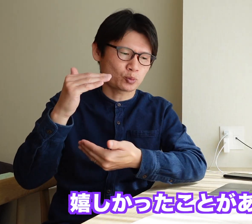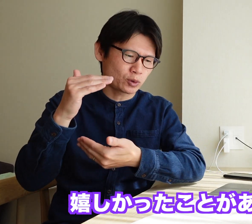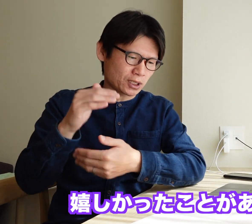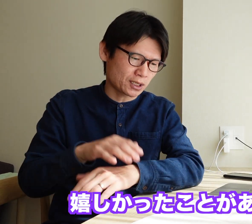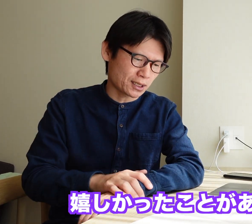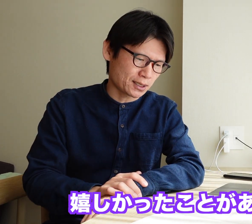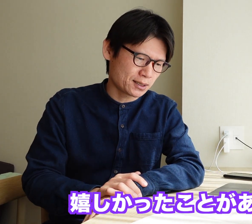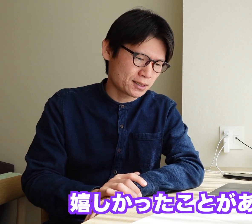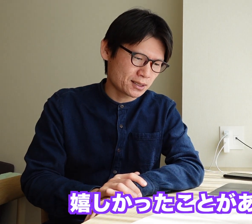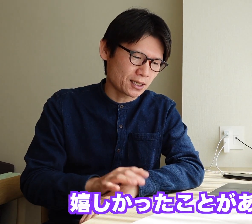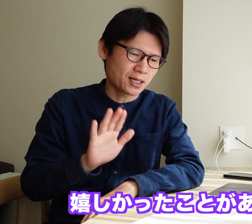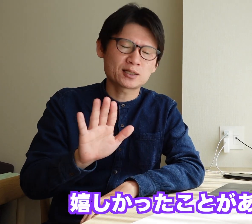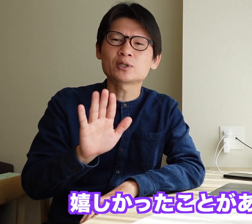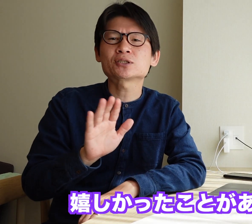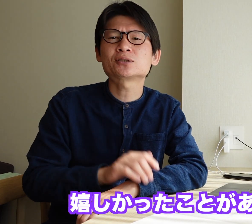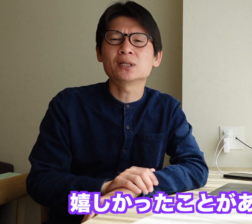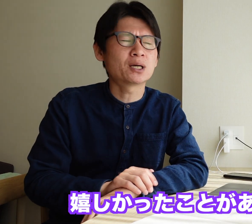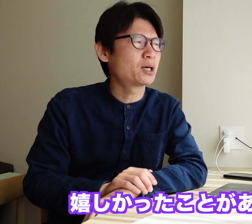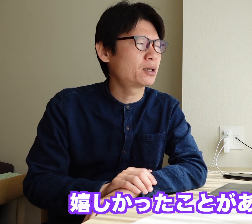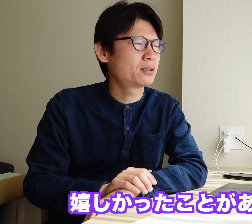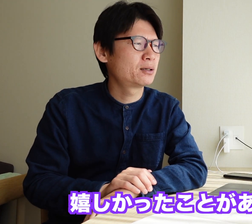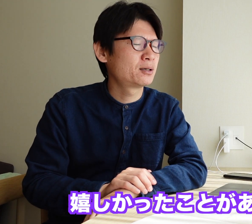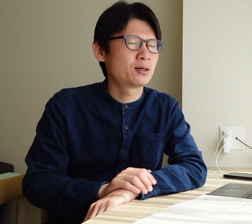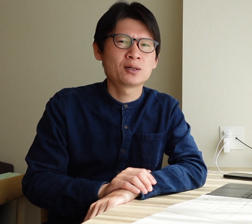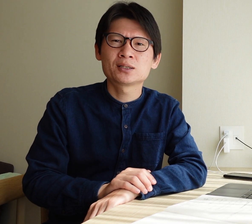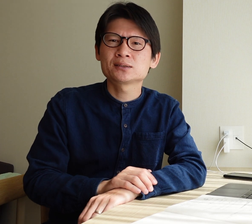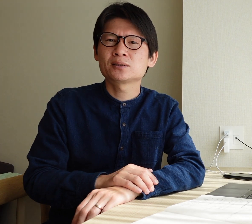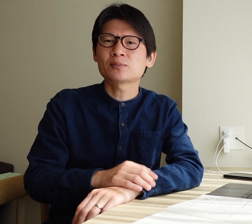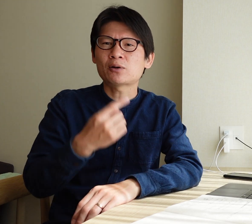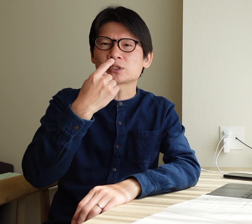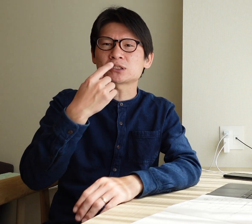がありまして、まあ、私、